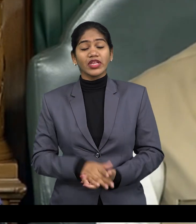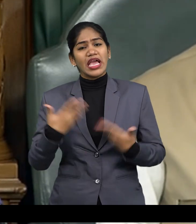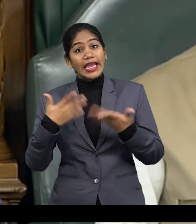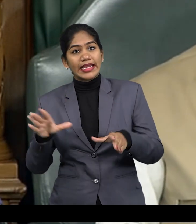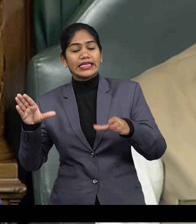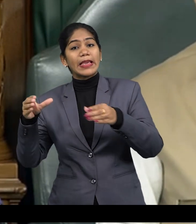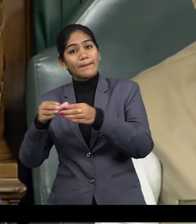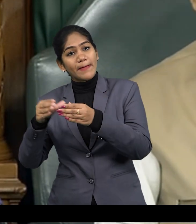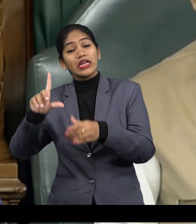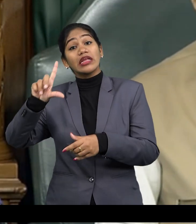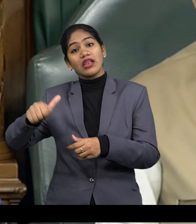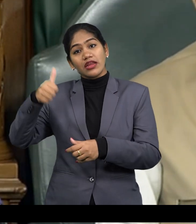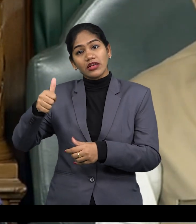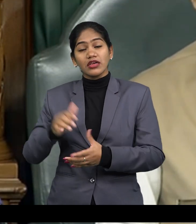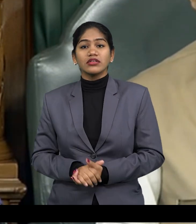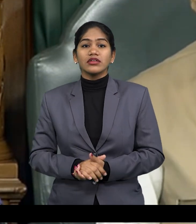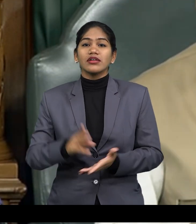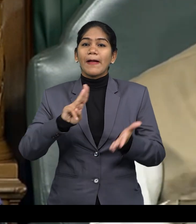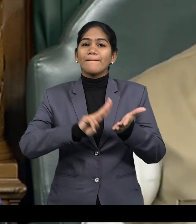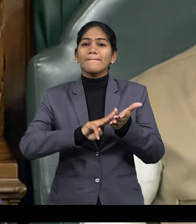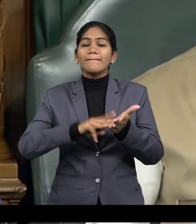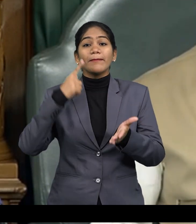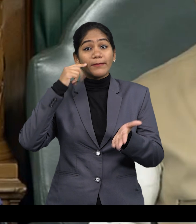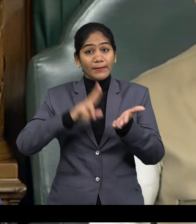ఏ పార్టీ నాయకుడైనా